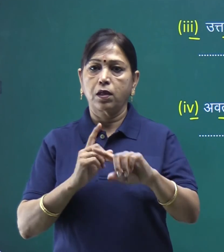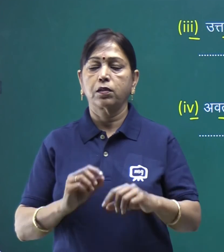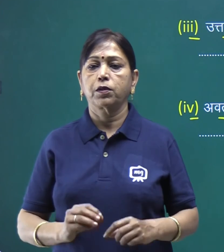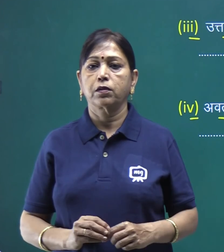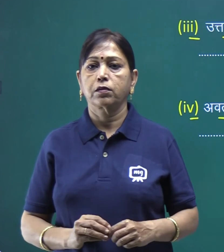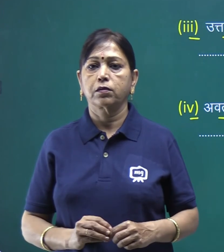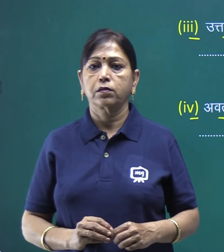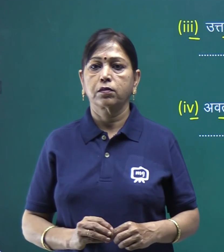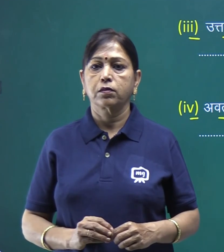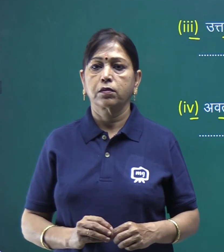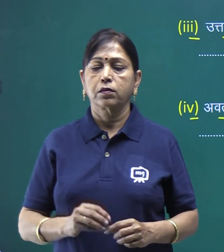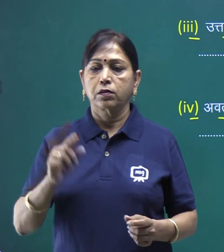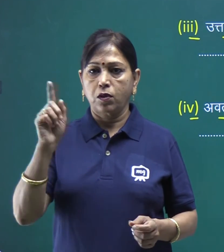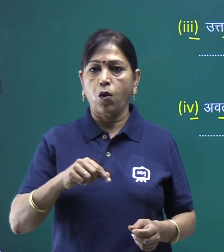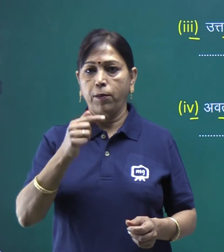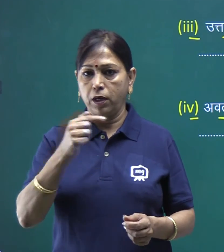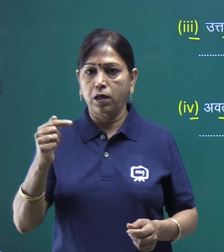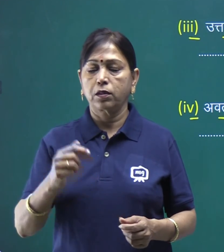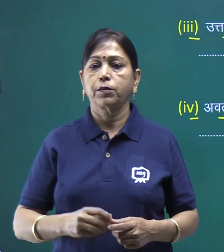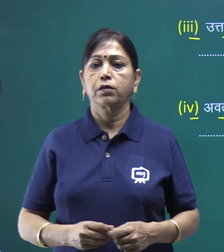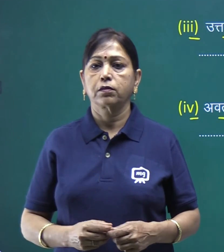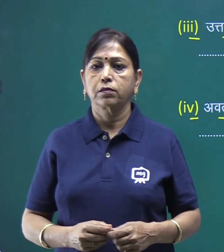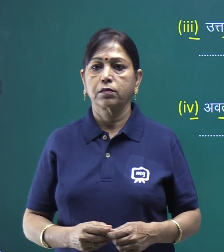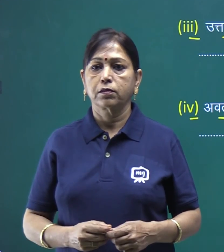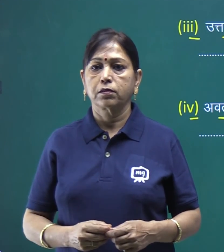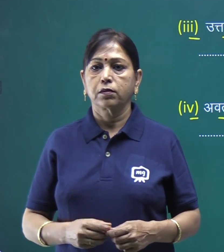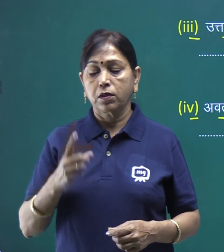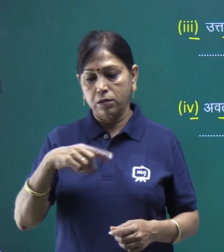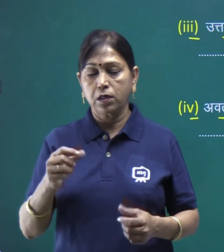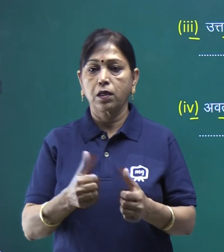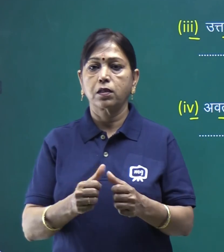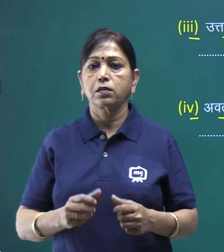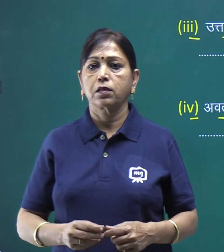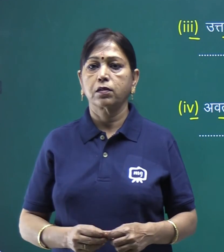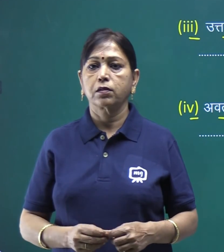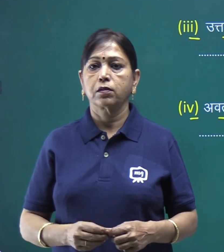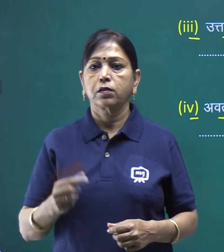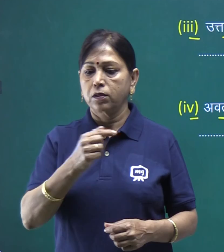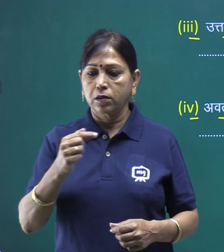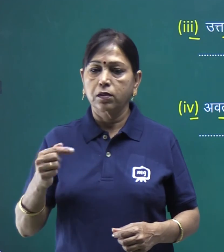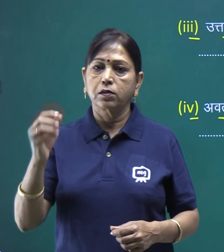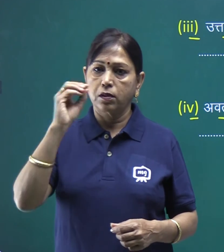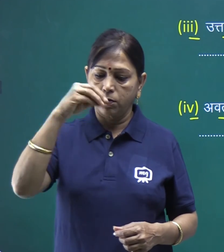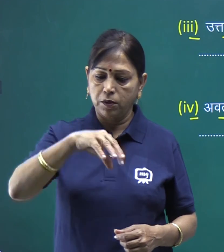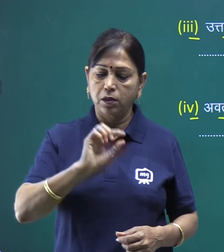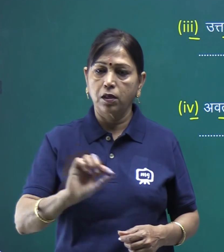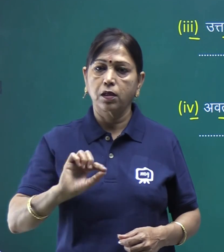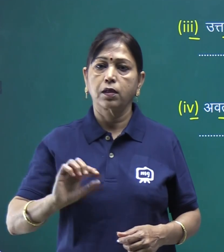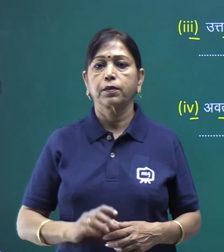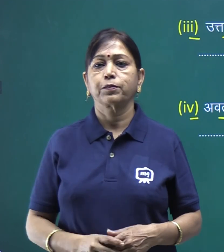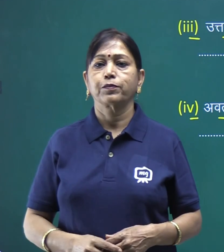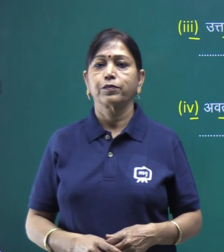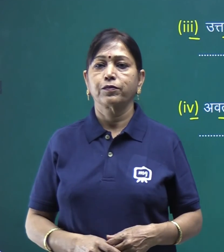धनात्मक ऑब्लिक ऋणात्मक। सही ऑप्शन रिक्त स्थान में लिखेंगे।